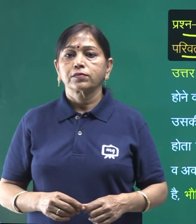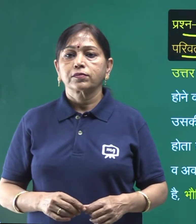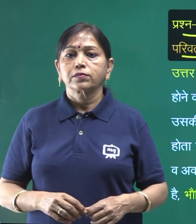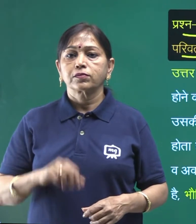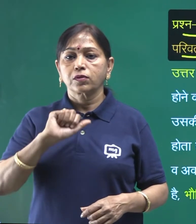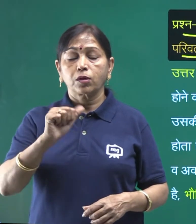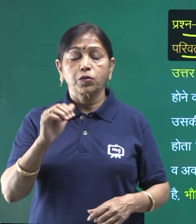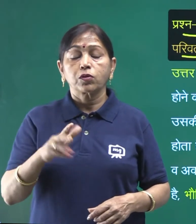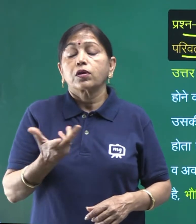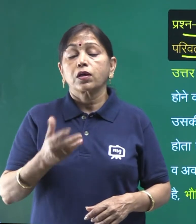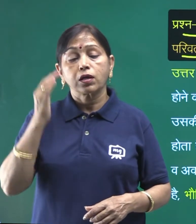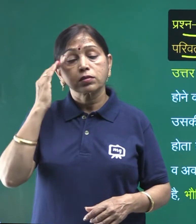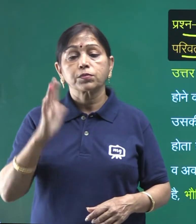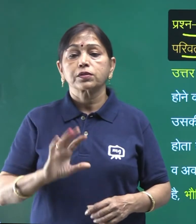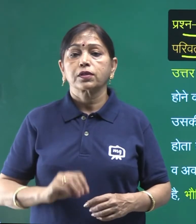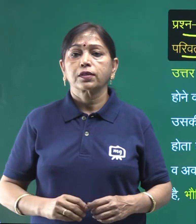आप क्या समझते हैं।